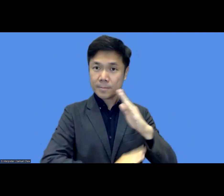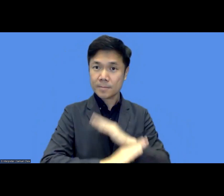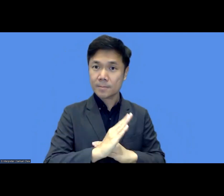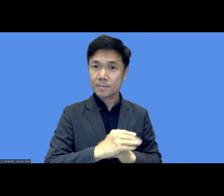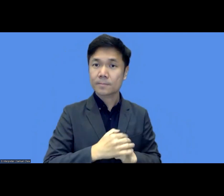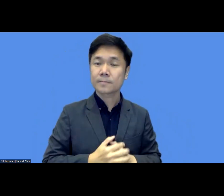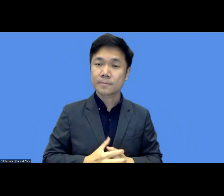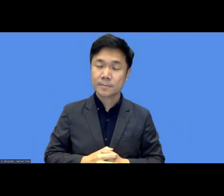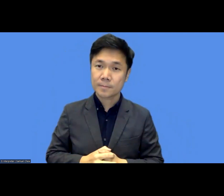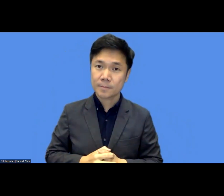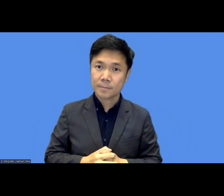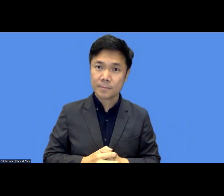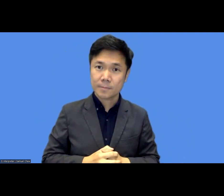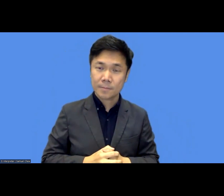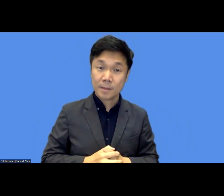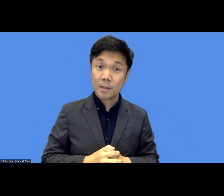discapacidad.